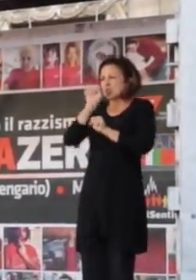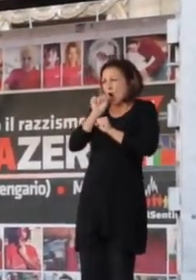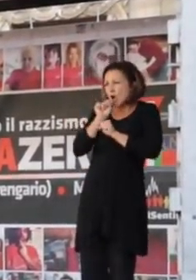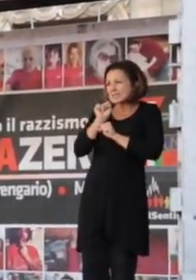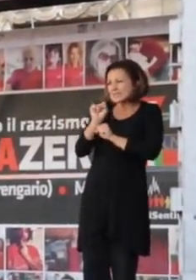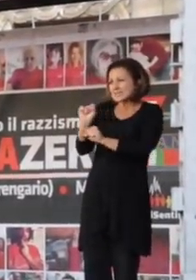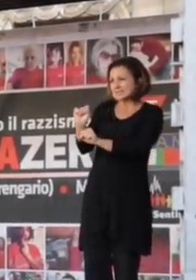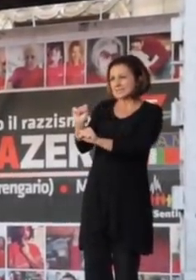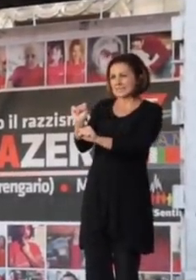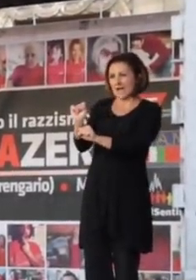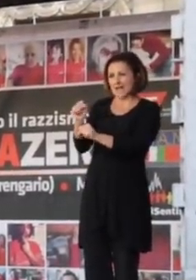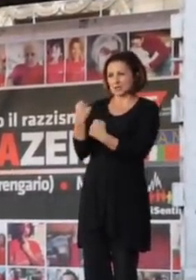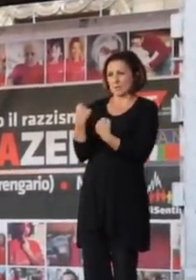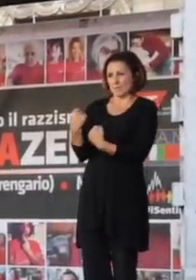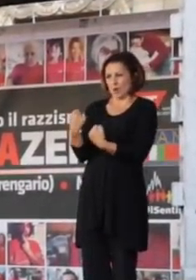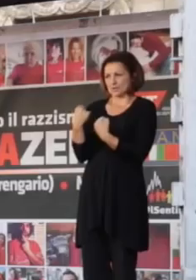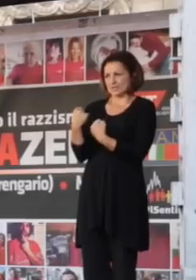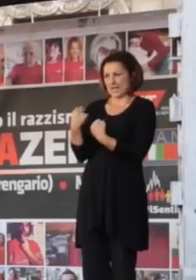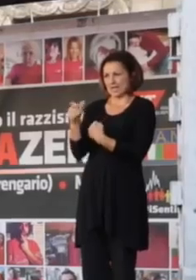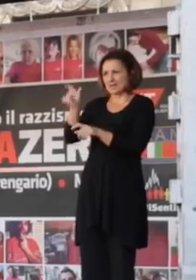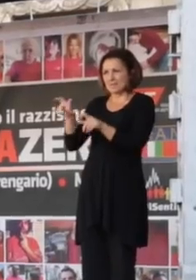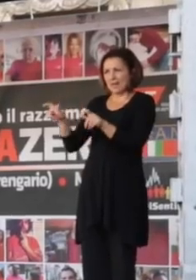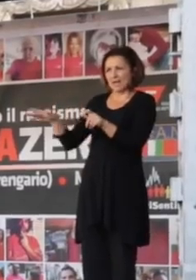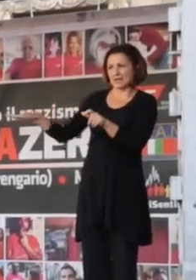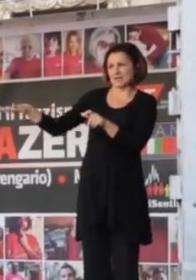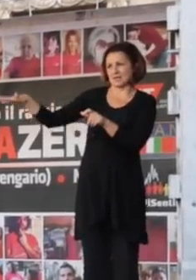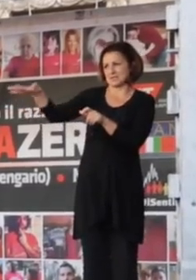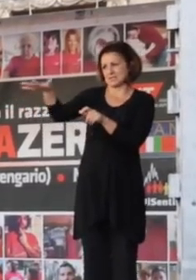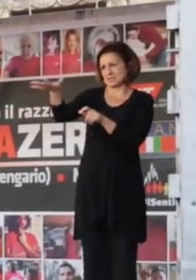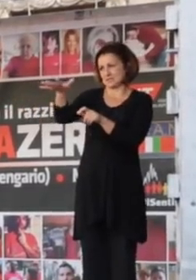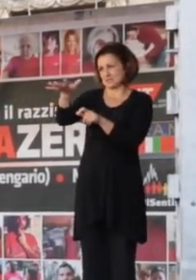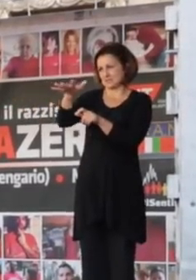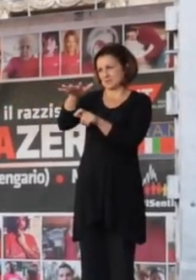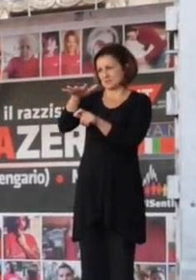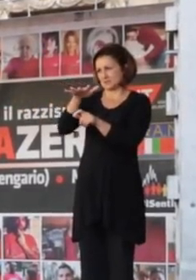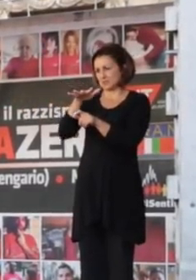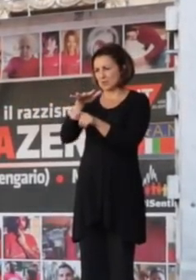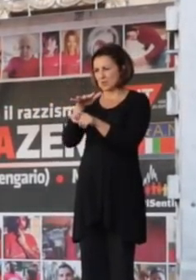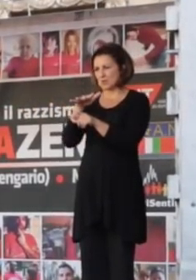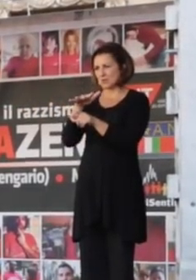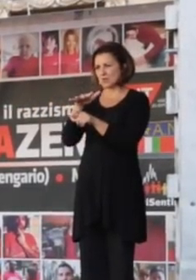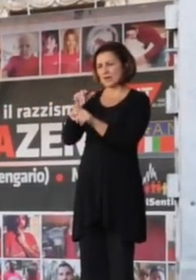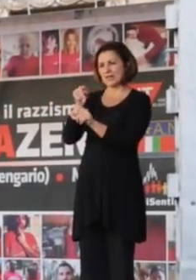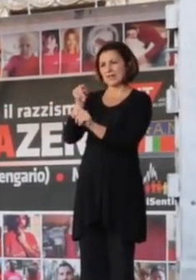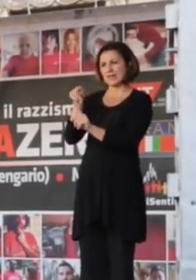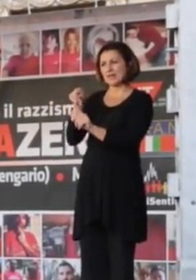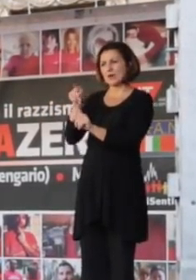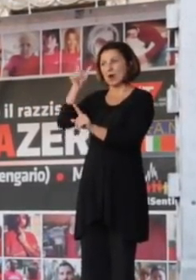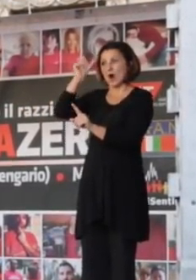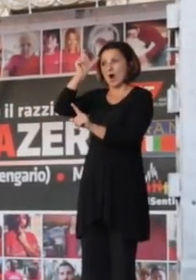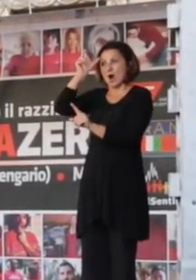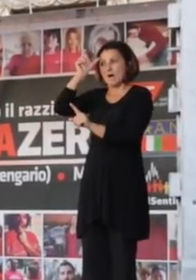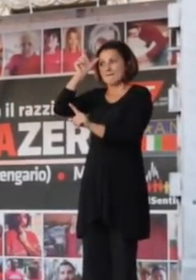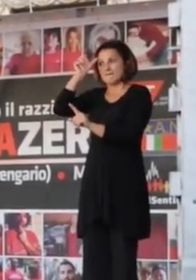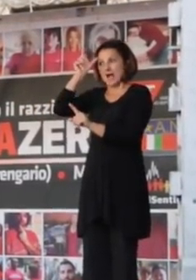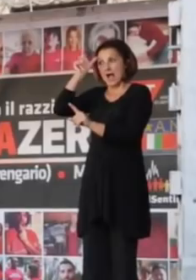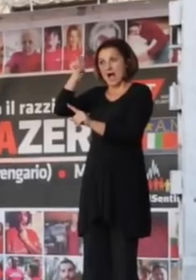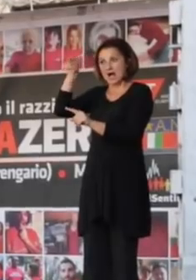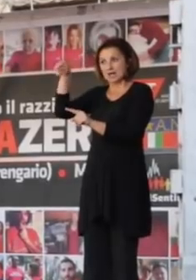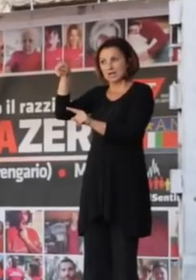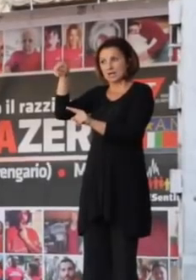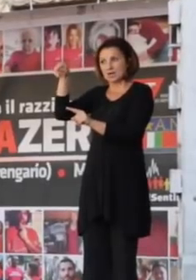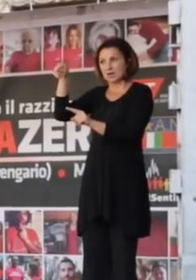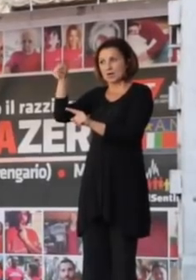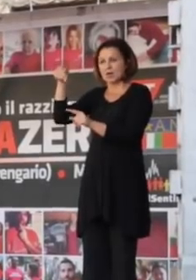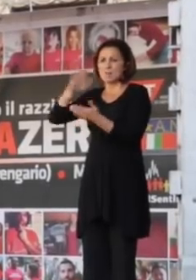e partecipata alla deleteria eversiva condotta governativa nei